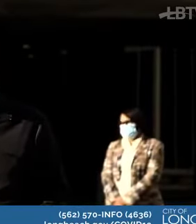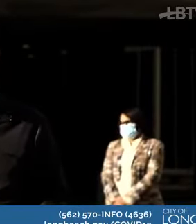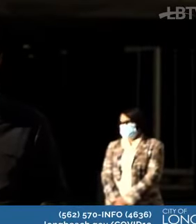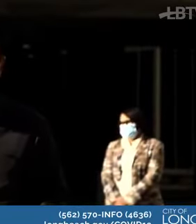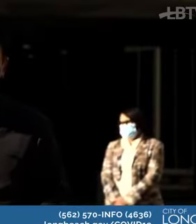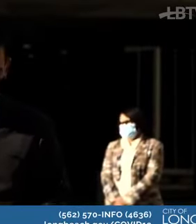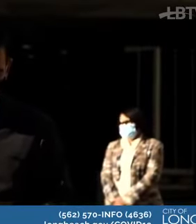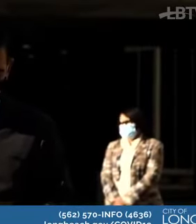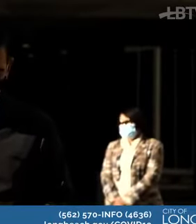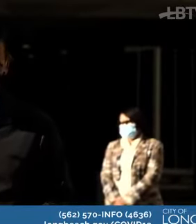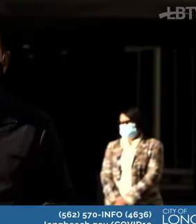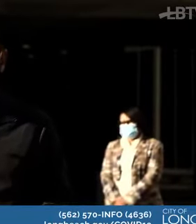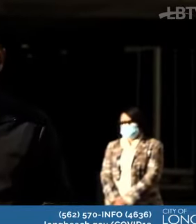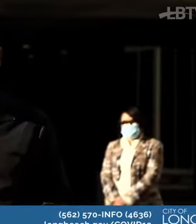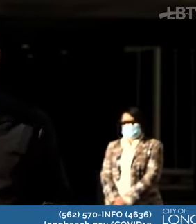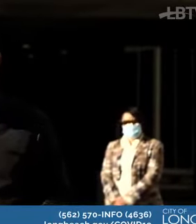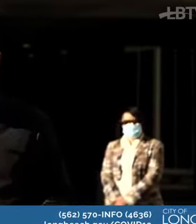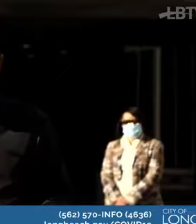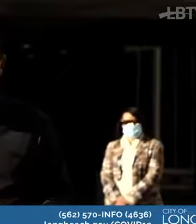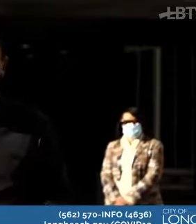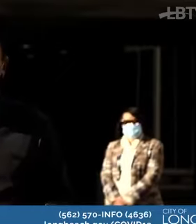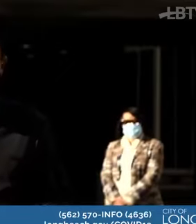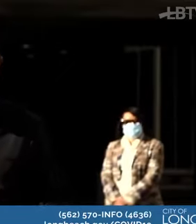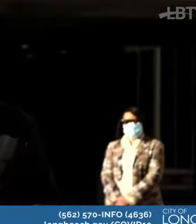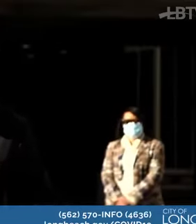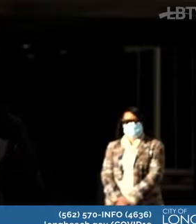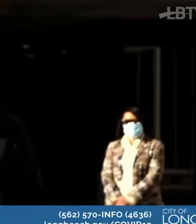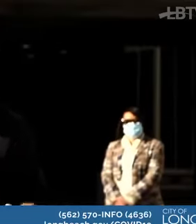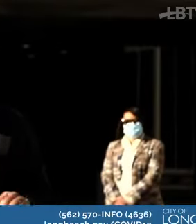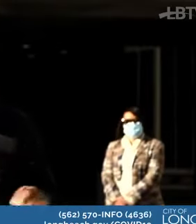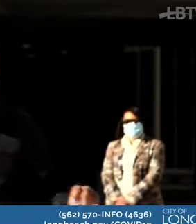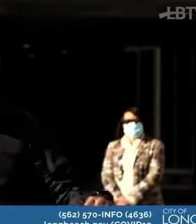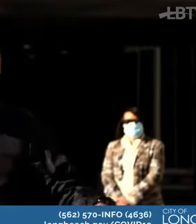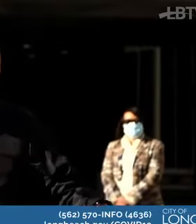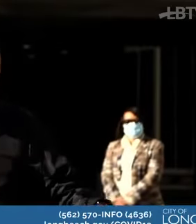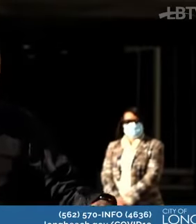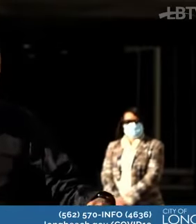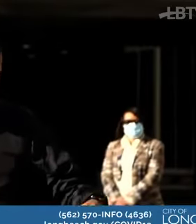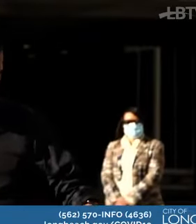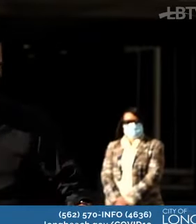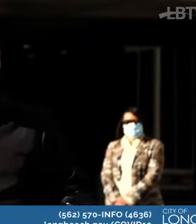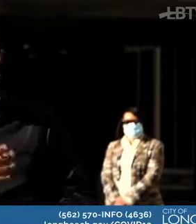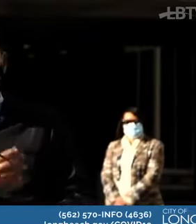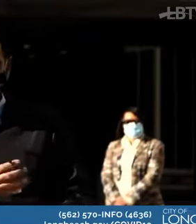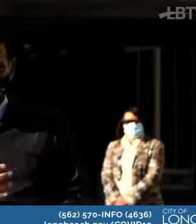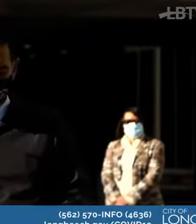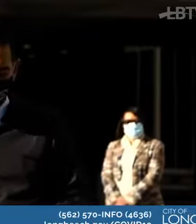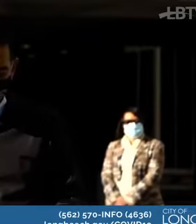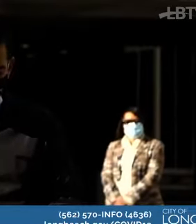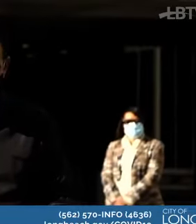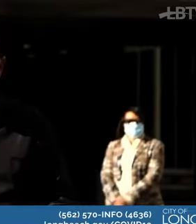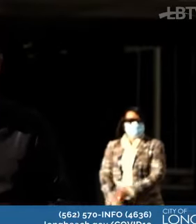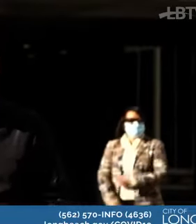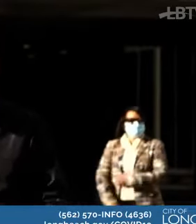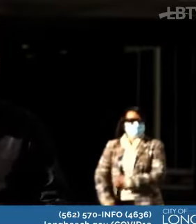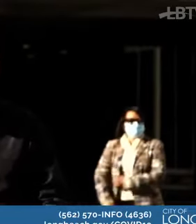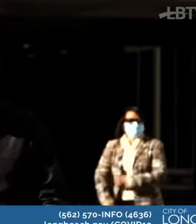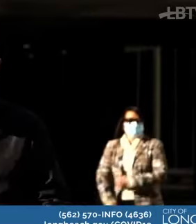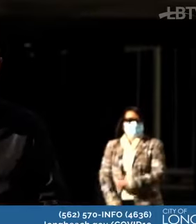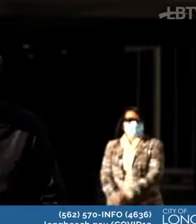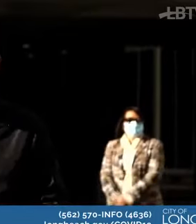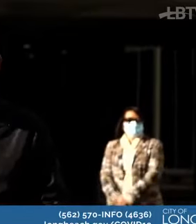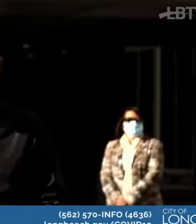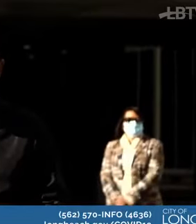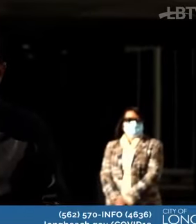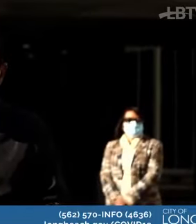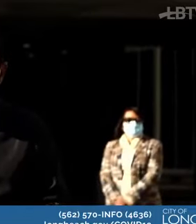enfermeros, enfermeras y doctores a darles esta vacuna. Acá estamos en el hospital de Long Beach Memorial Care